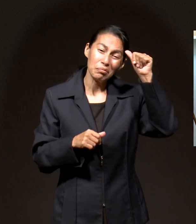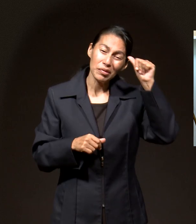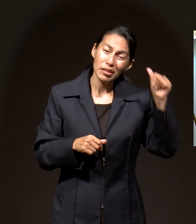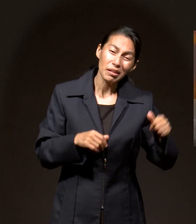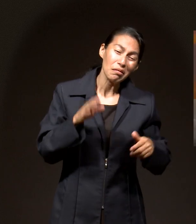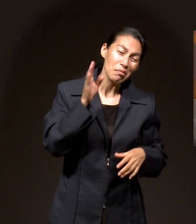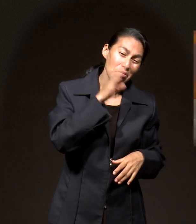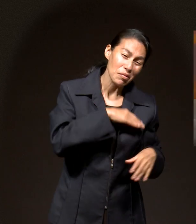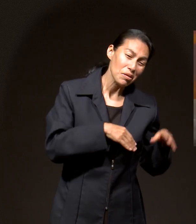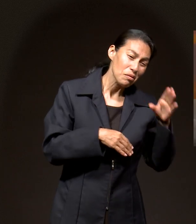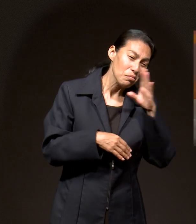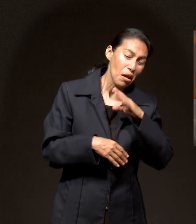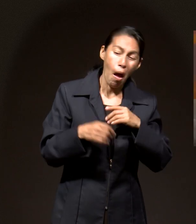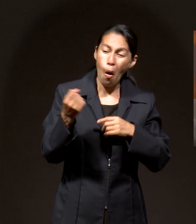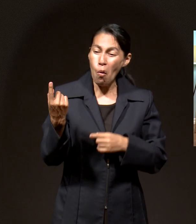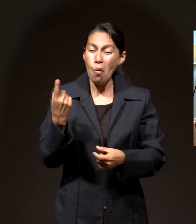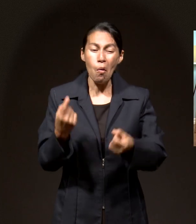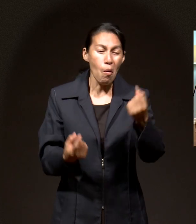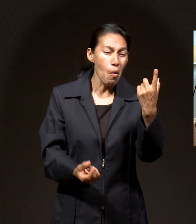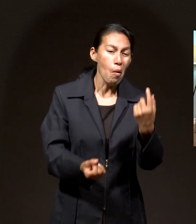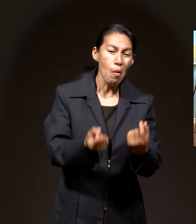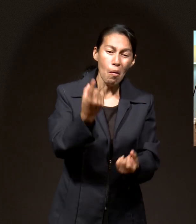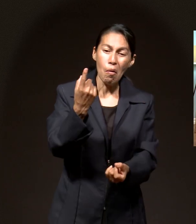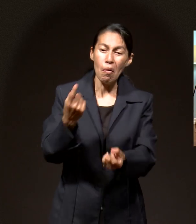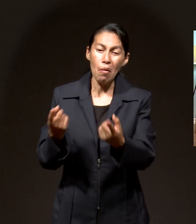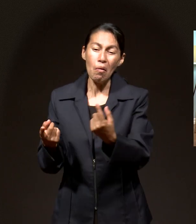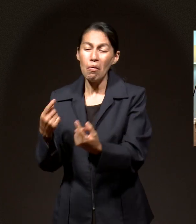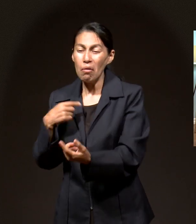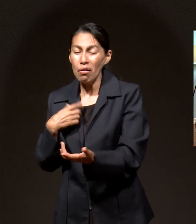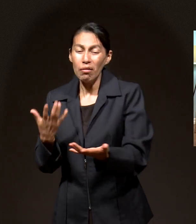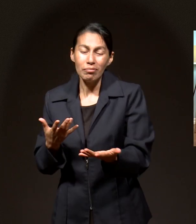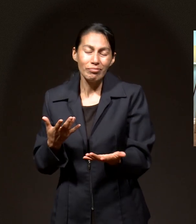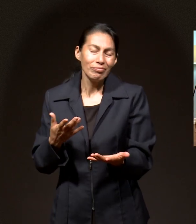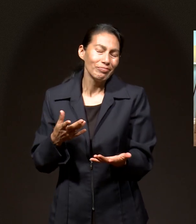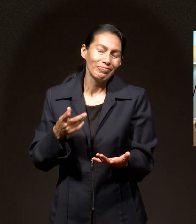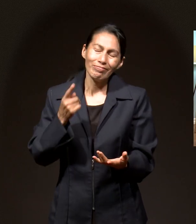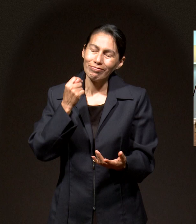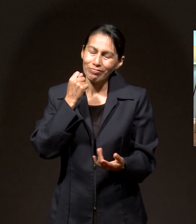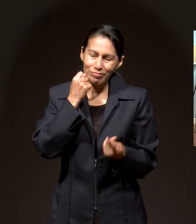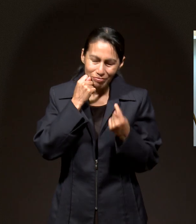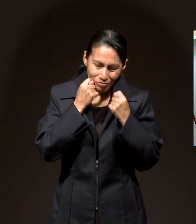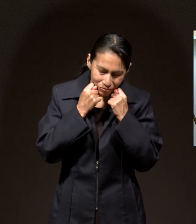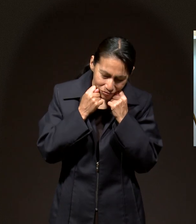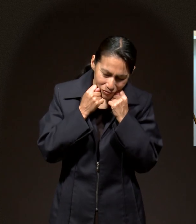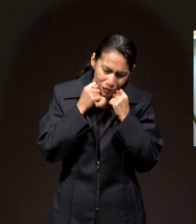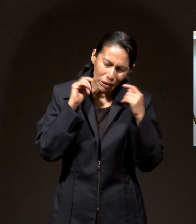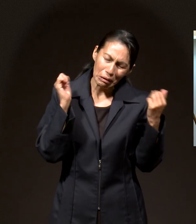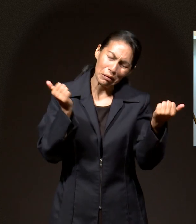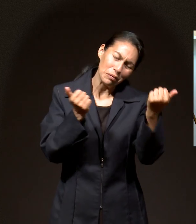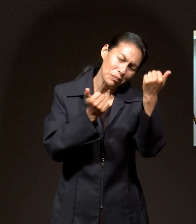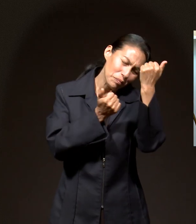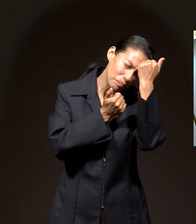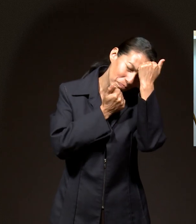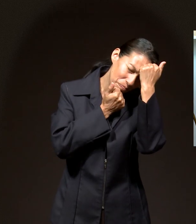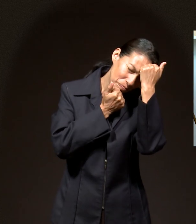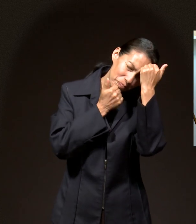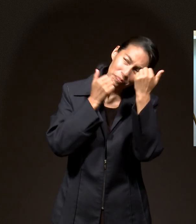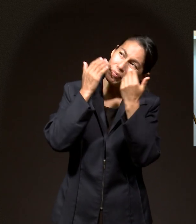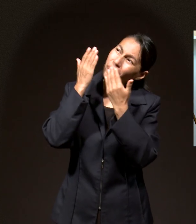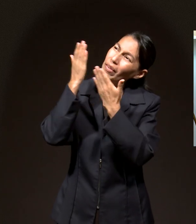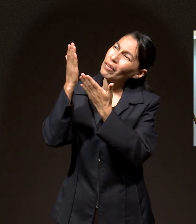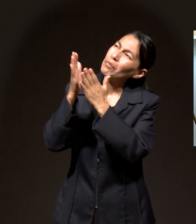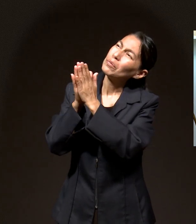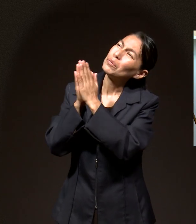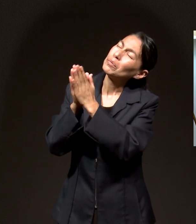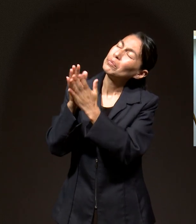y orar, orar mucho. Orar los unos por los otros para que la gloria de Dios pueda manifestarse en nuestro grupo, en